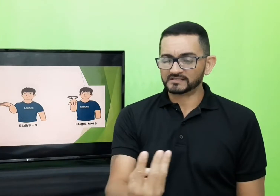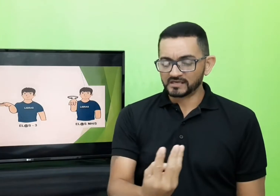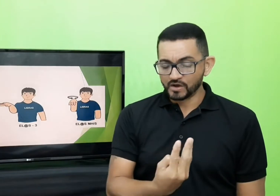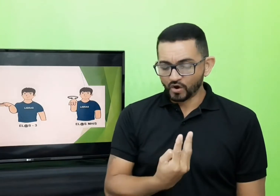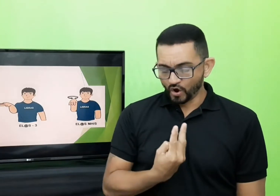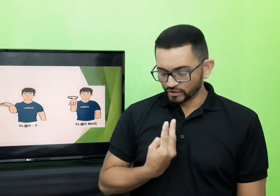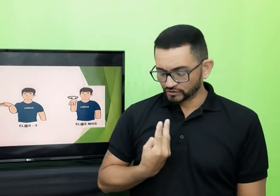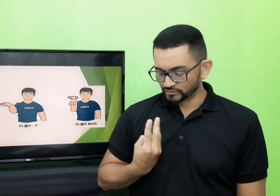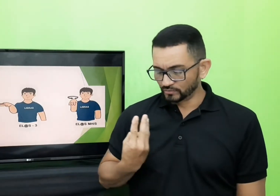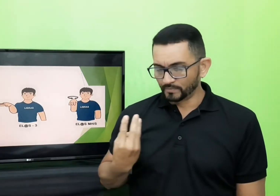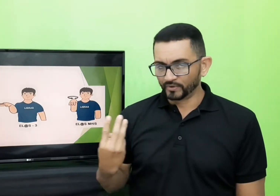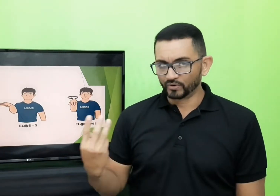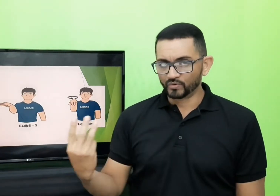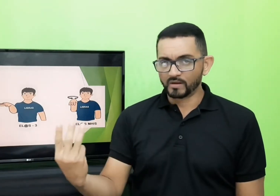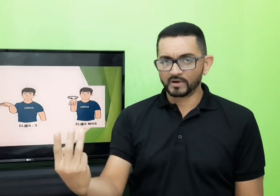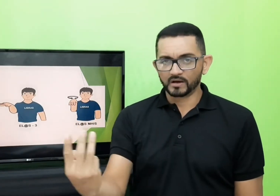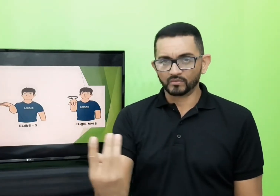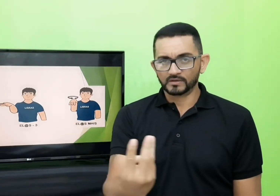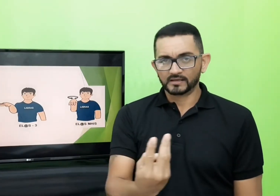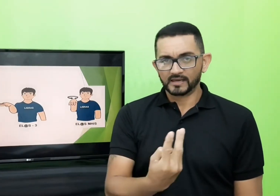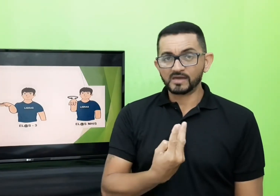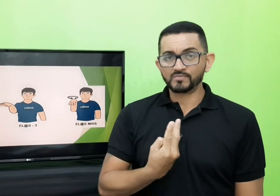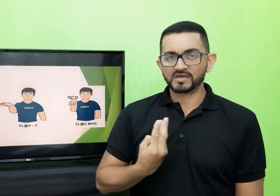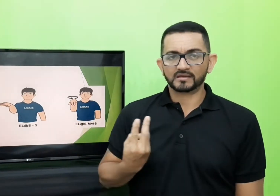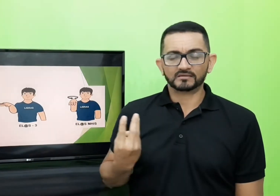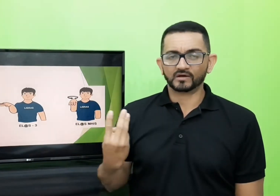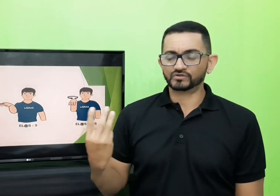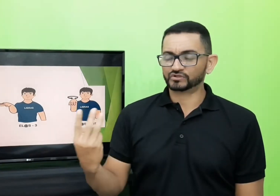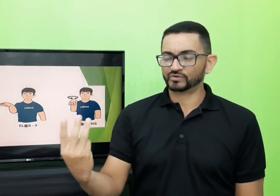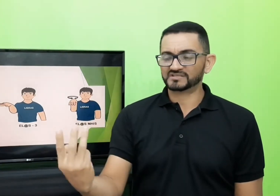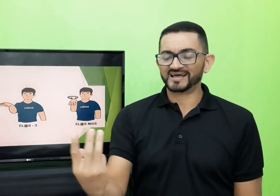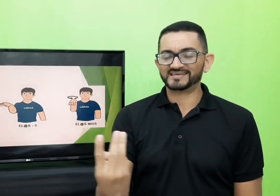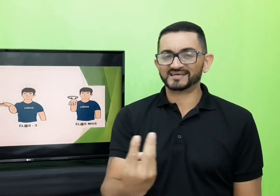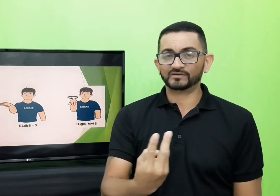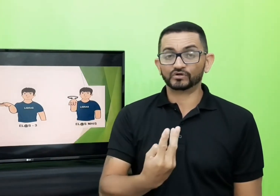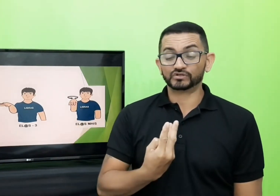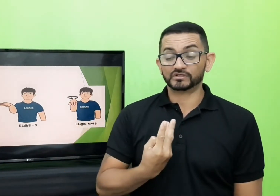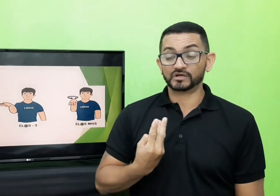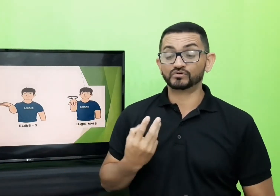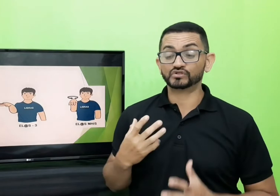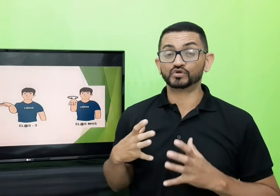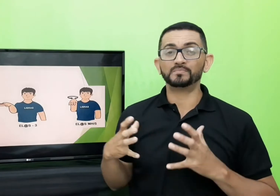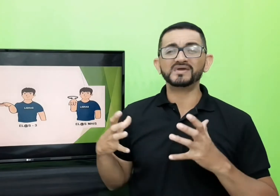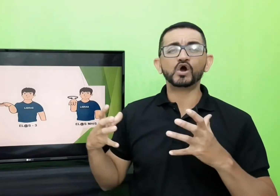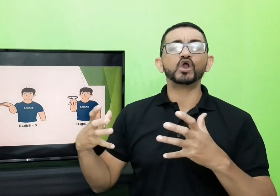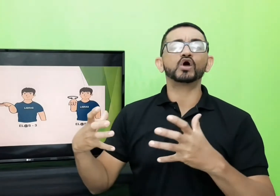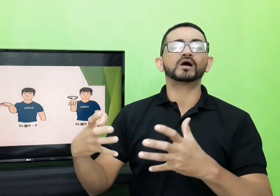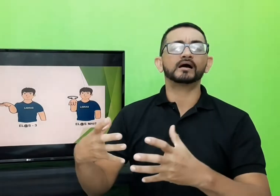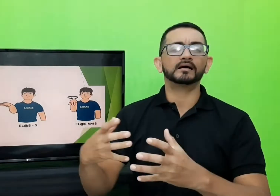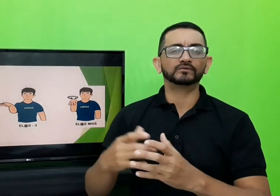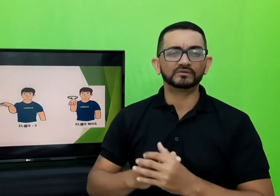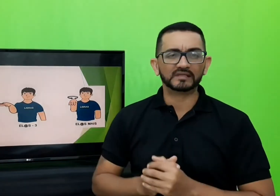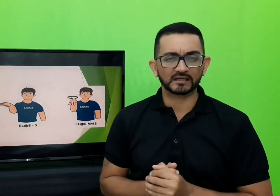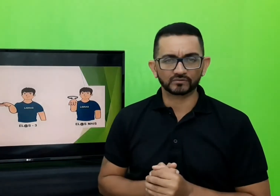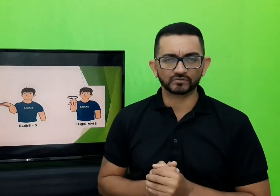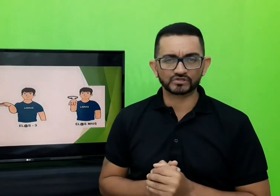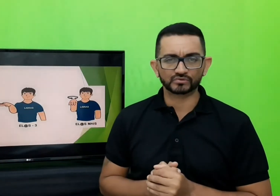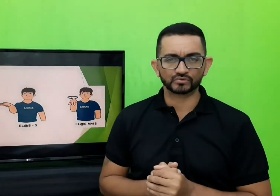e encosto um pouco a mão em mim. Então eu estou sinalizando, eu estou me colocando dentro do